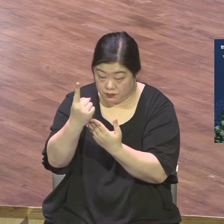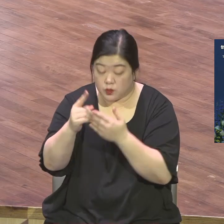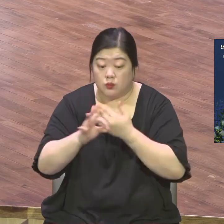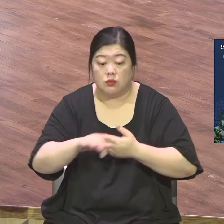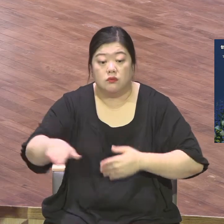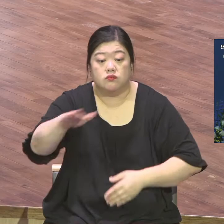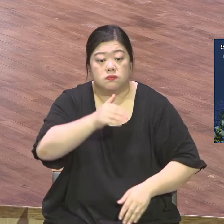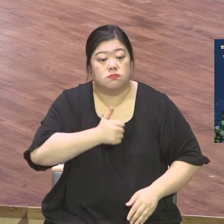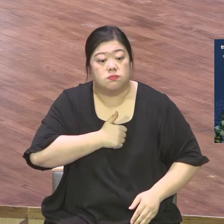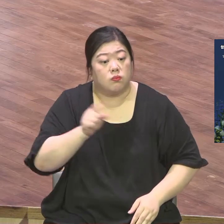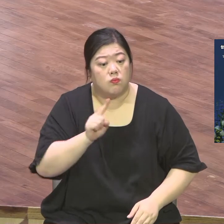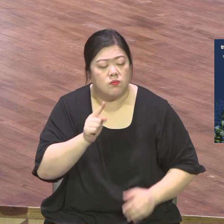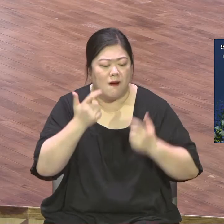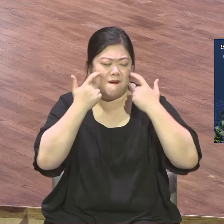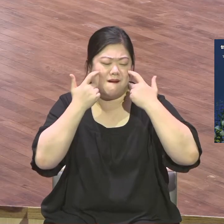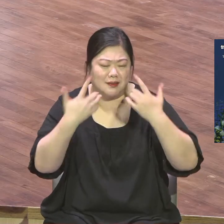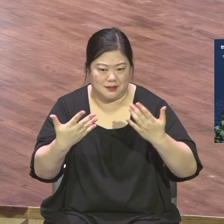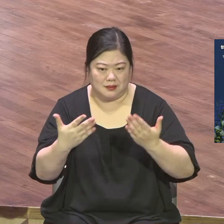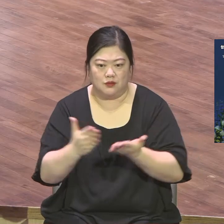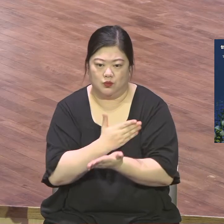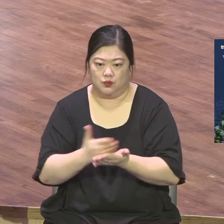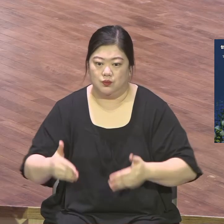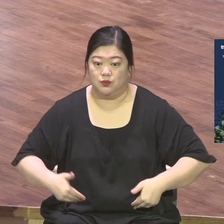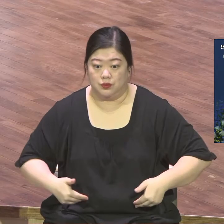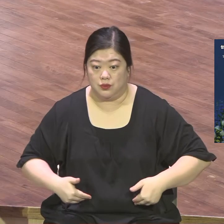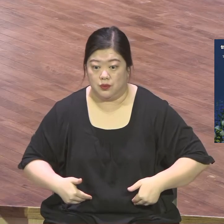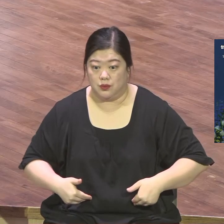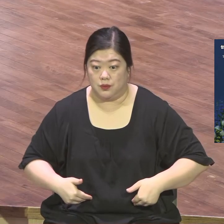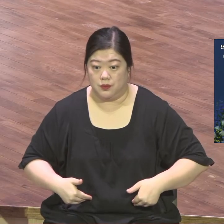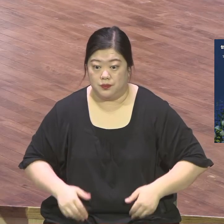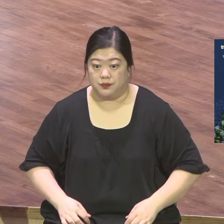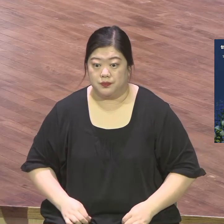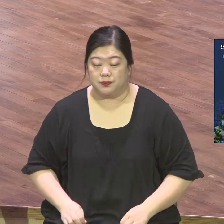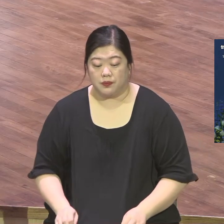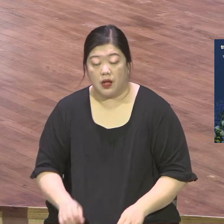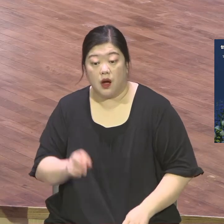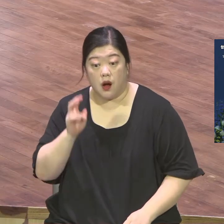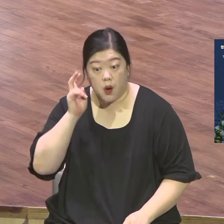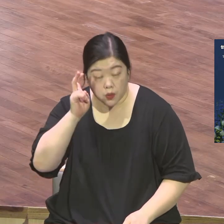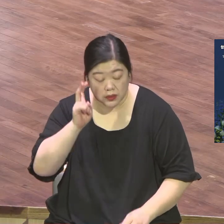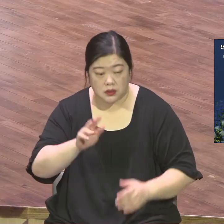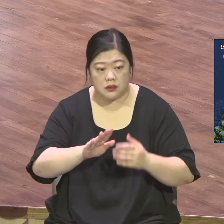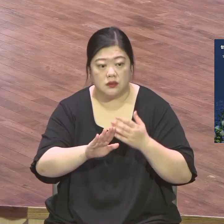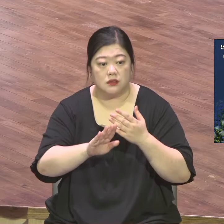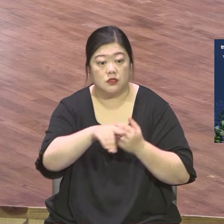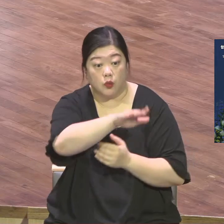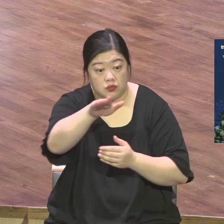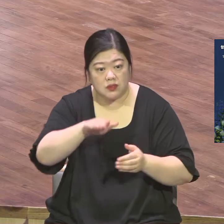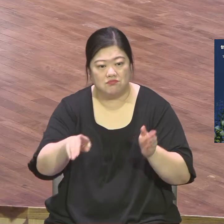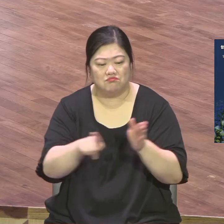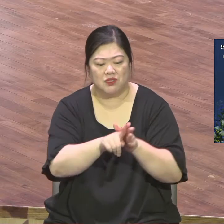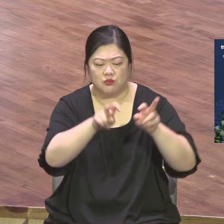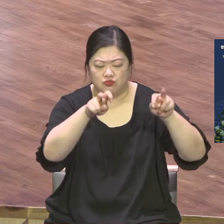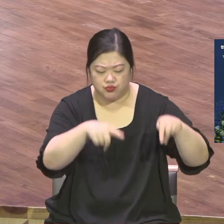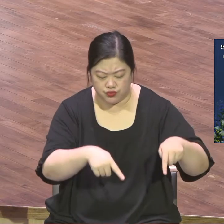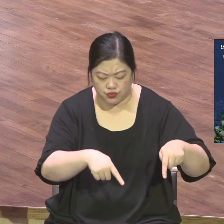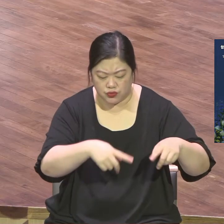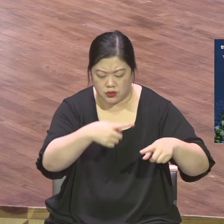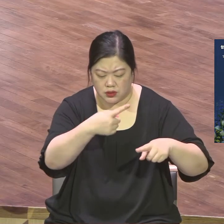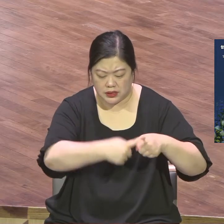대해서 언급을 하고 있습니다. 특별히 이방인 출신 성도들은 이제부터 더 이상